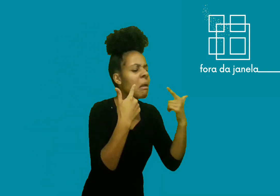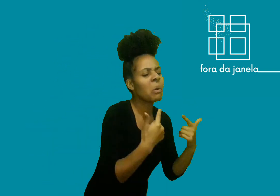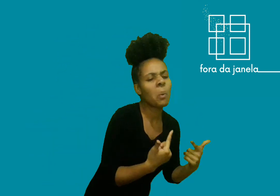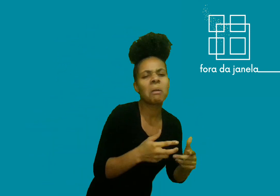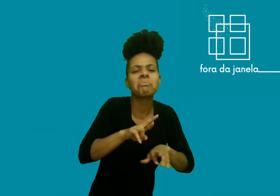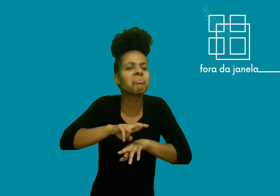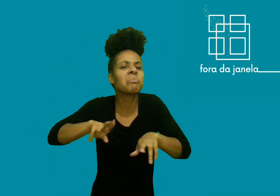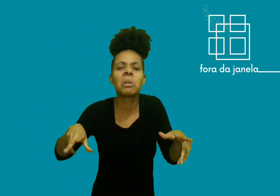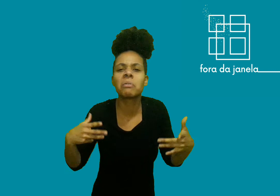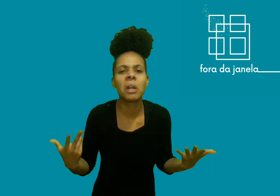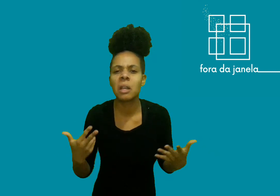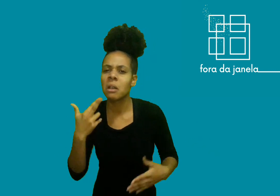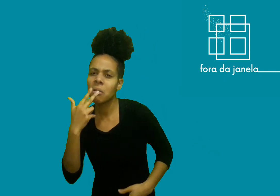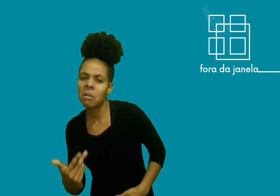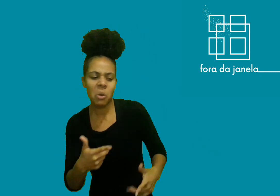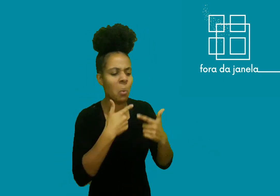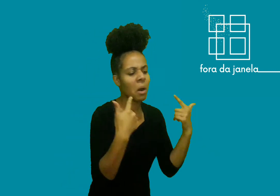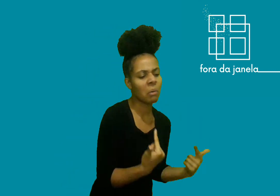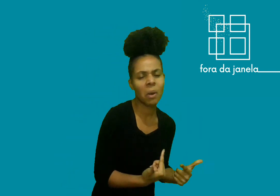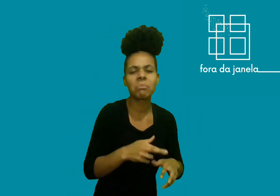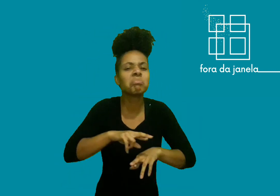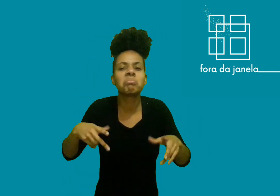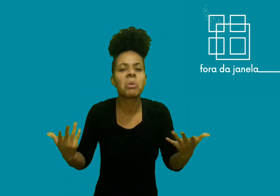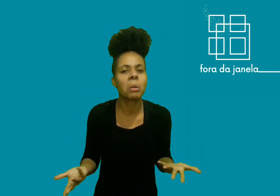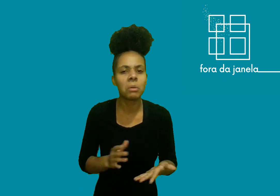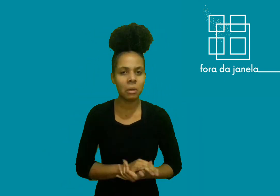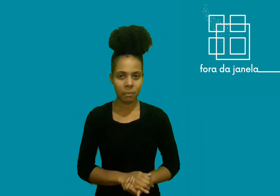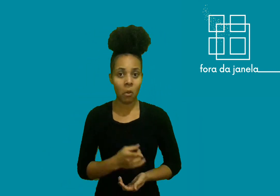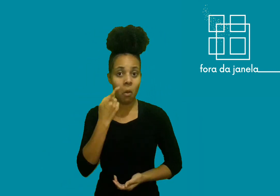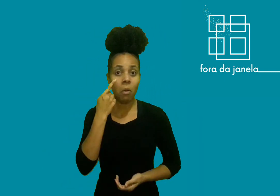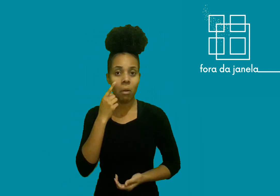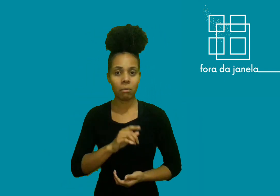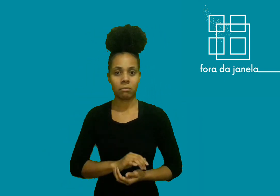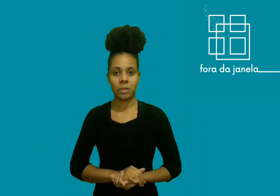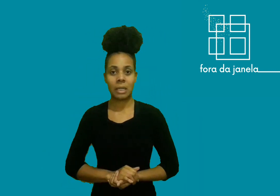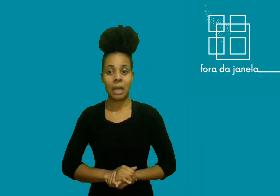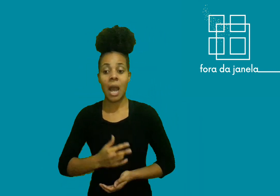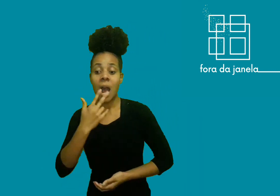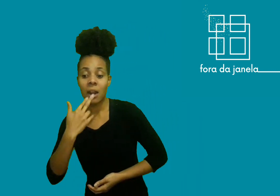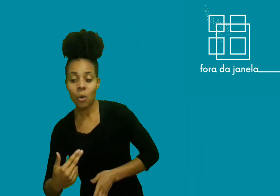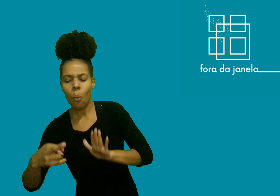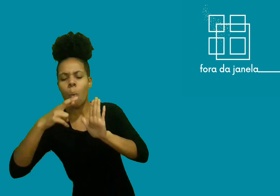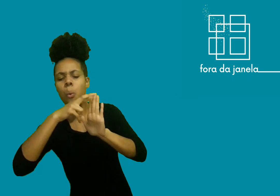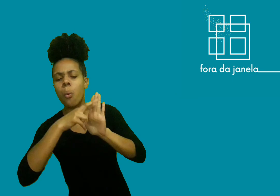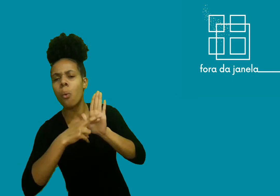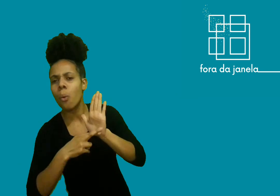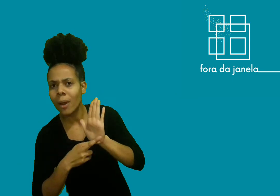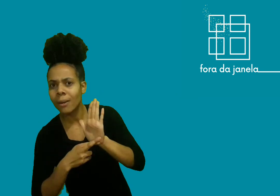é reconhecida como uma língua, é uma língua. E qual que é a diferença de língua e linguagem, né, que eu queria trazer isso, que é muito importante